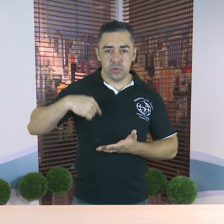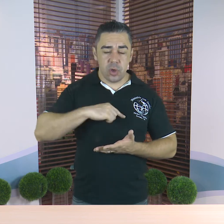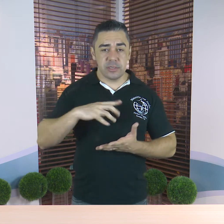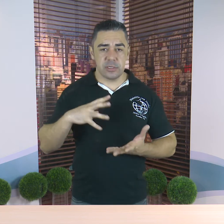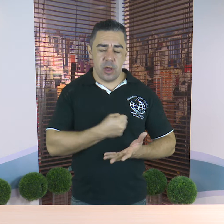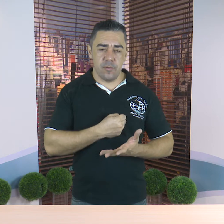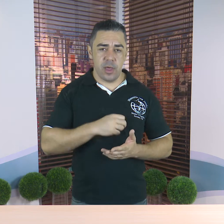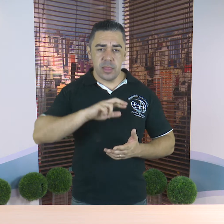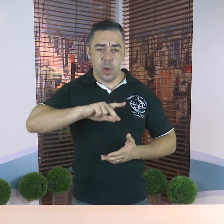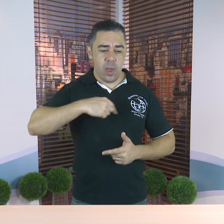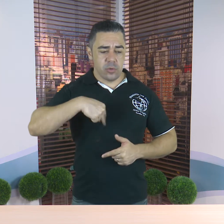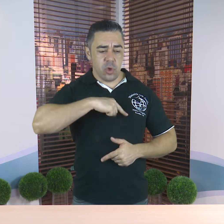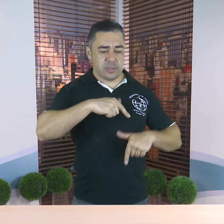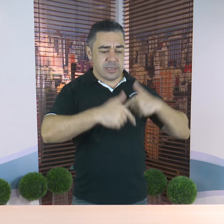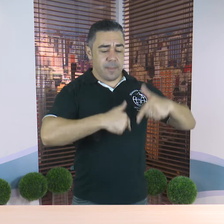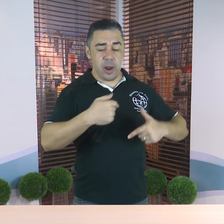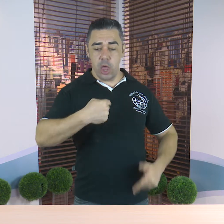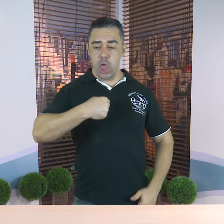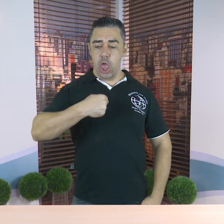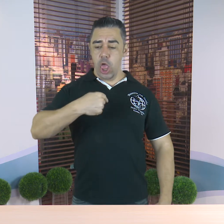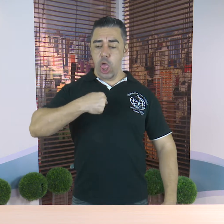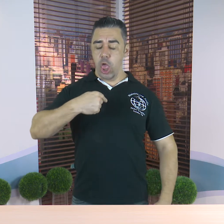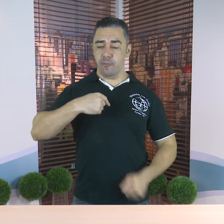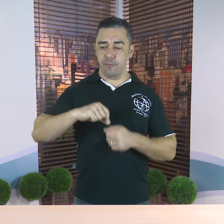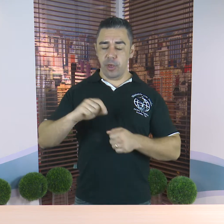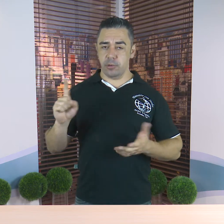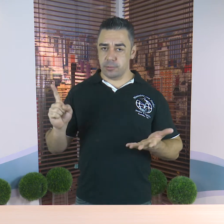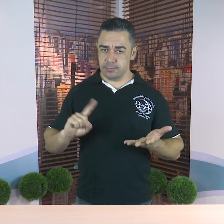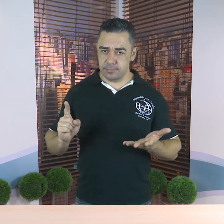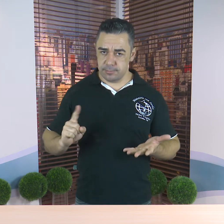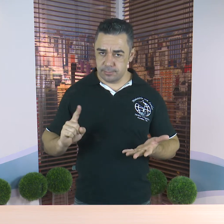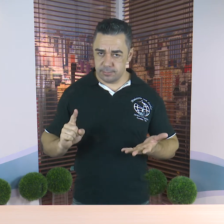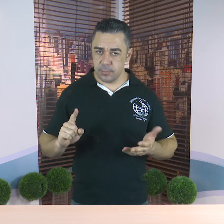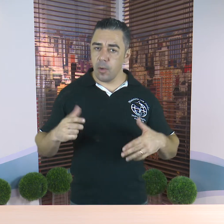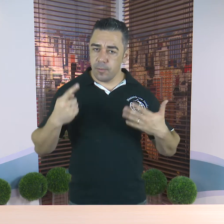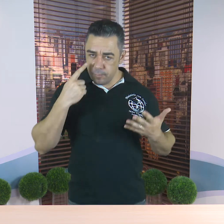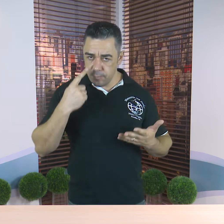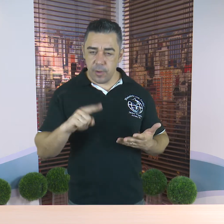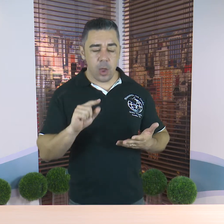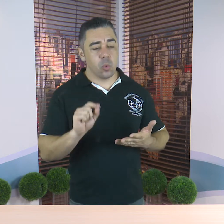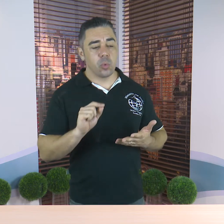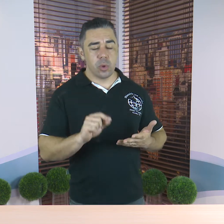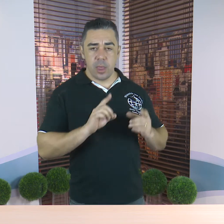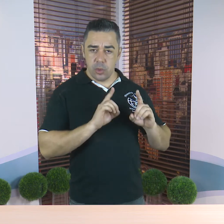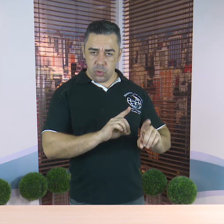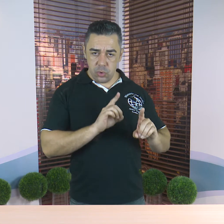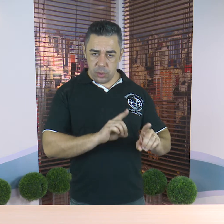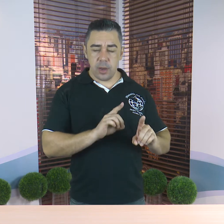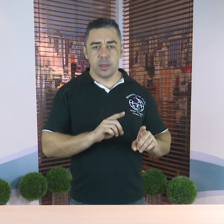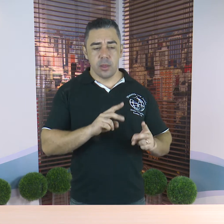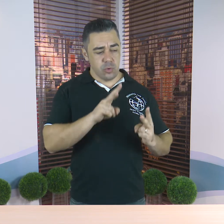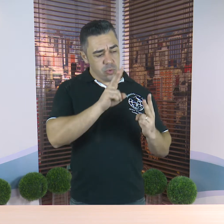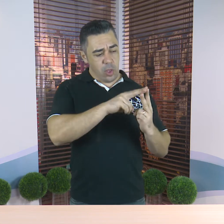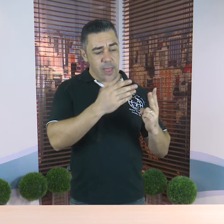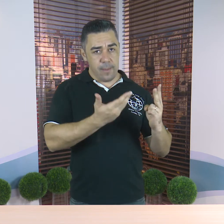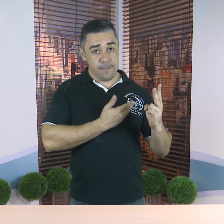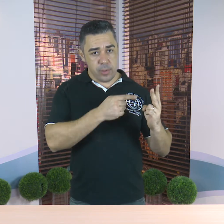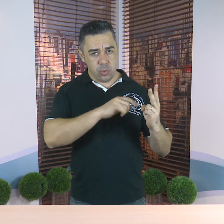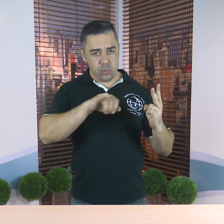que ninguém se glorie. Vê-se, portanto, que a doutrina de Elifaz e Bildade ainda está,